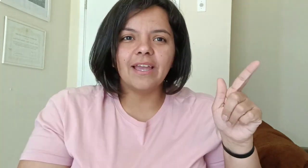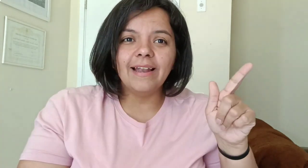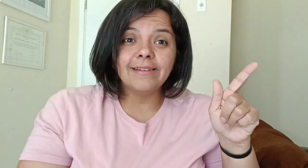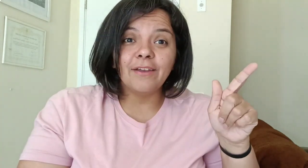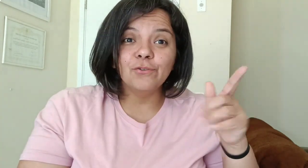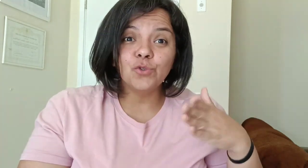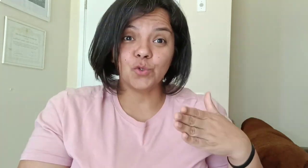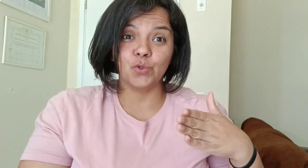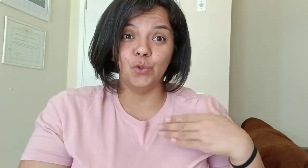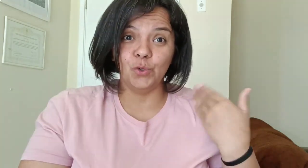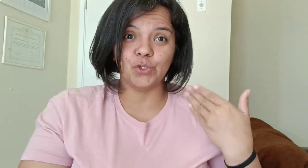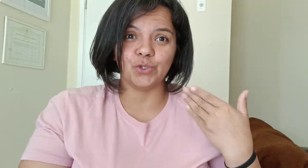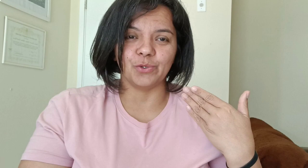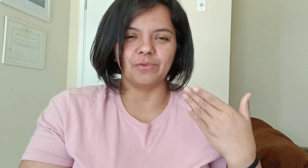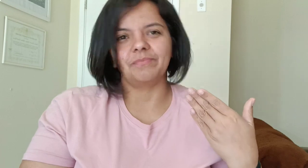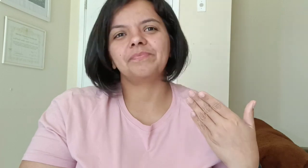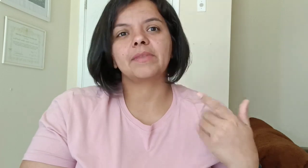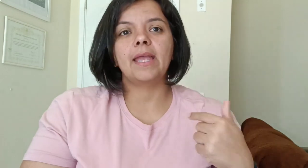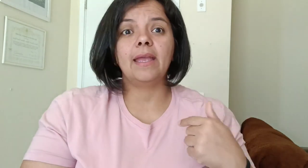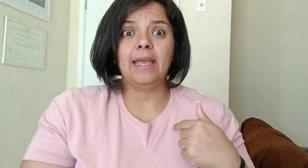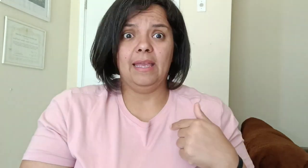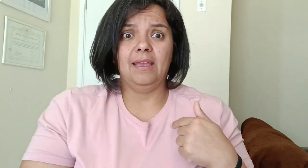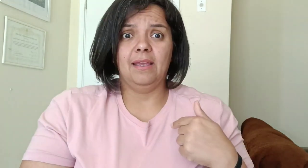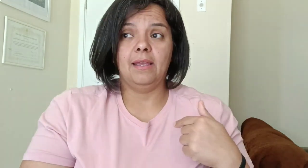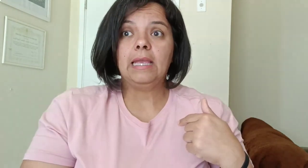Ele teve um susto.